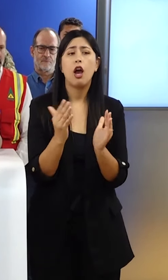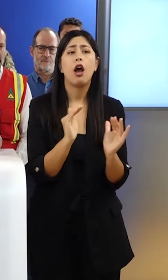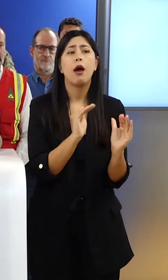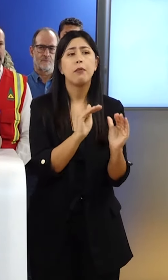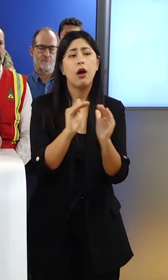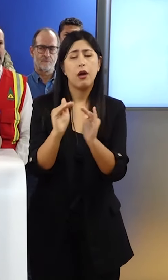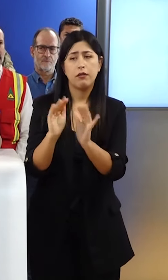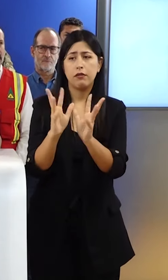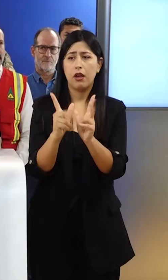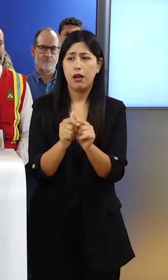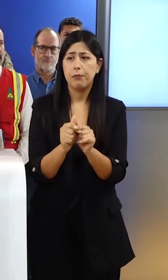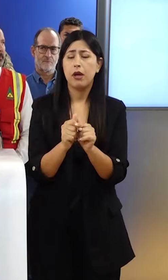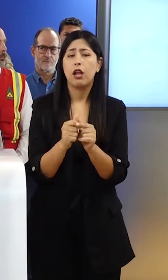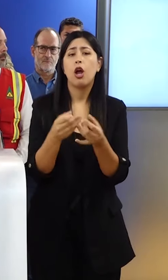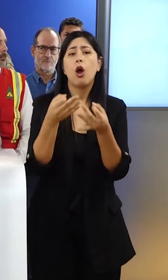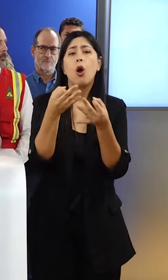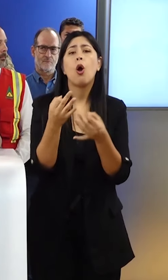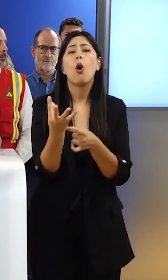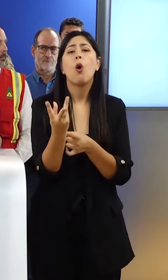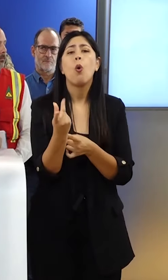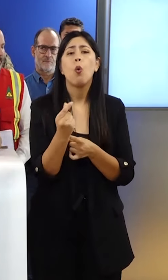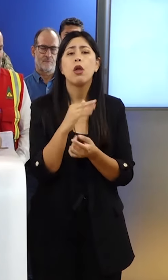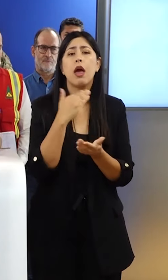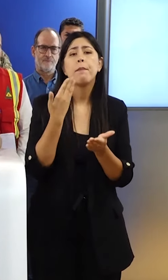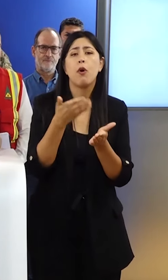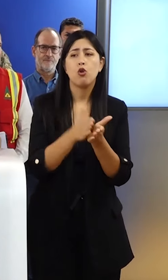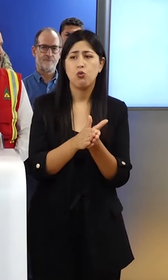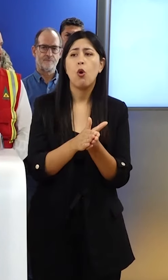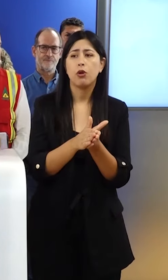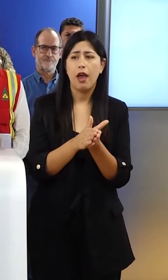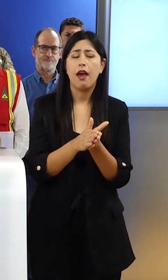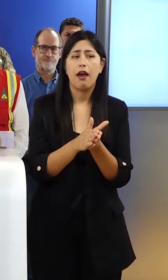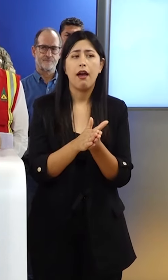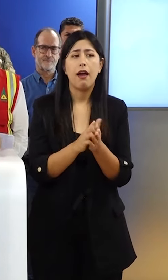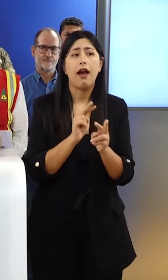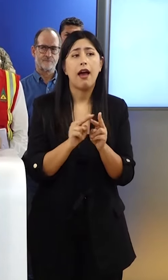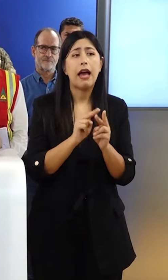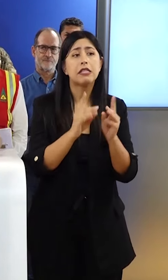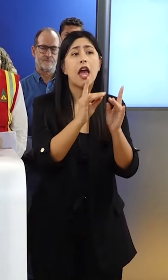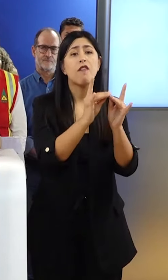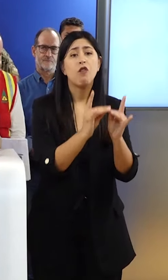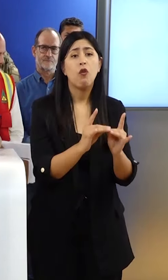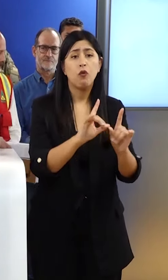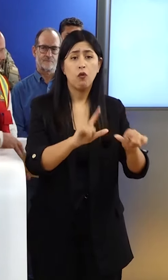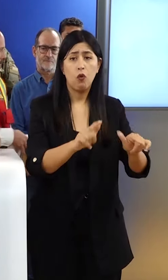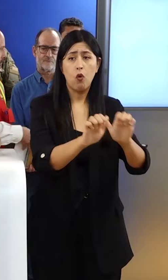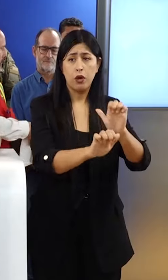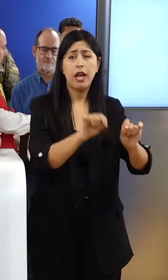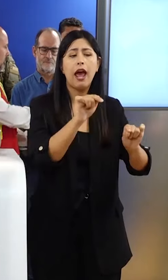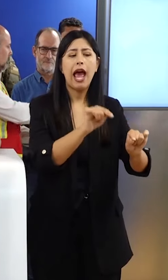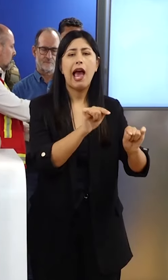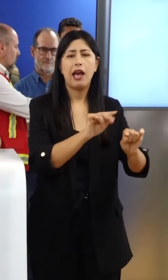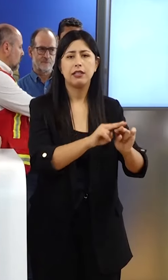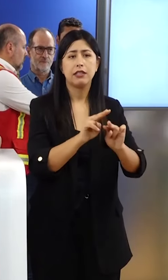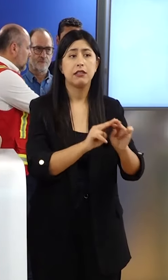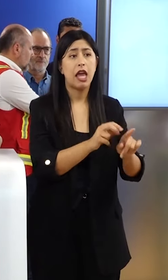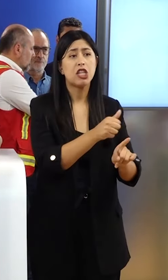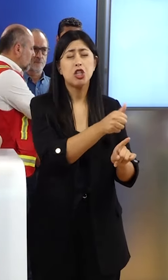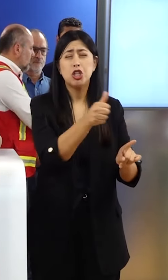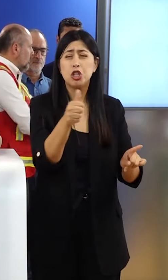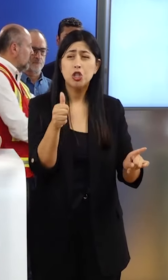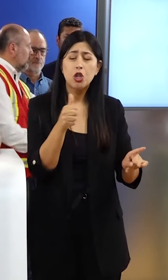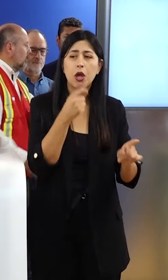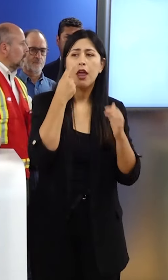familias a través de la cuota mortoria que opera directamente en desde las funerarias todas las personas conocen